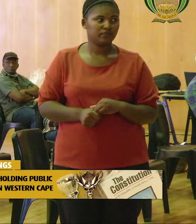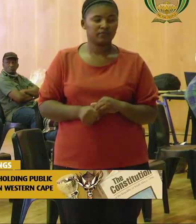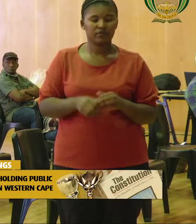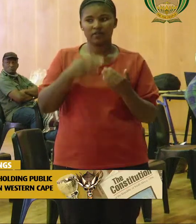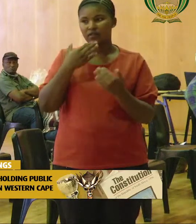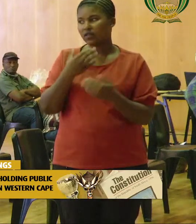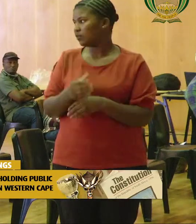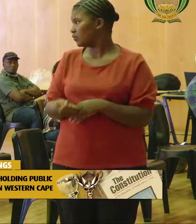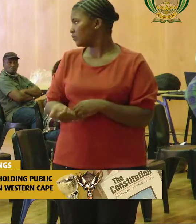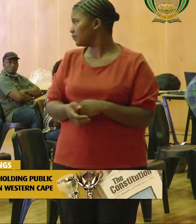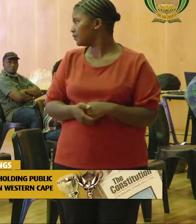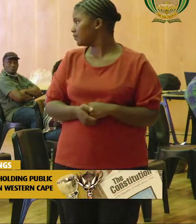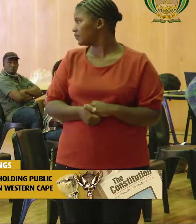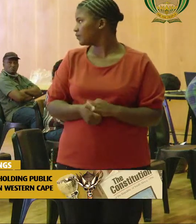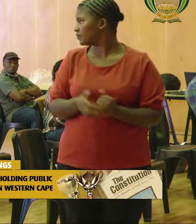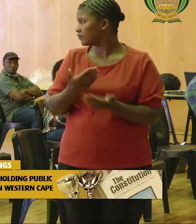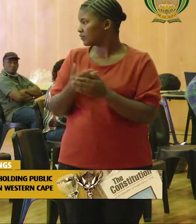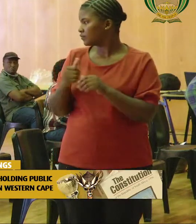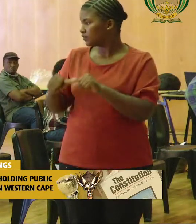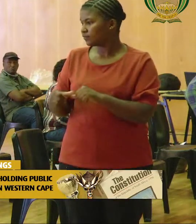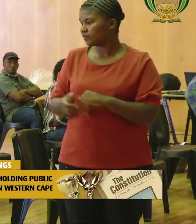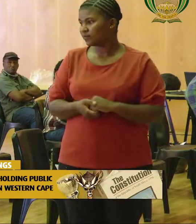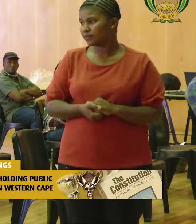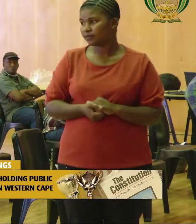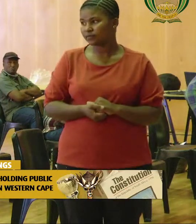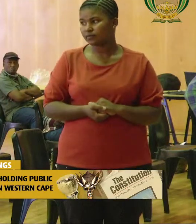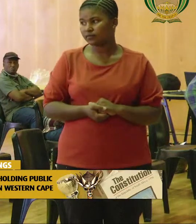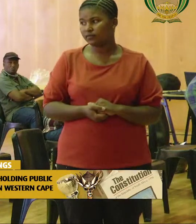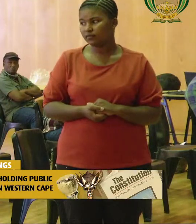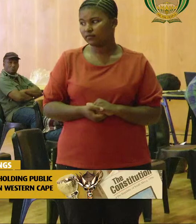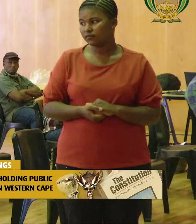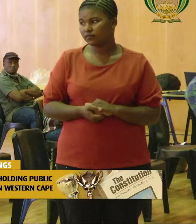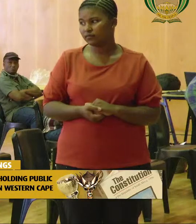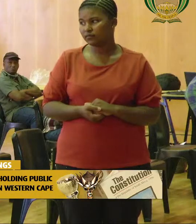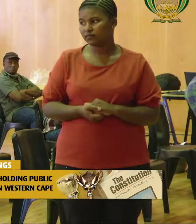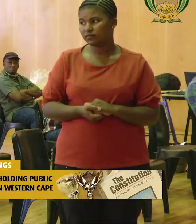Thank you. Can proceed, ma'am.